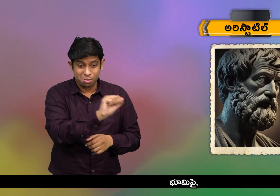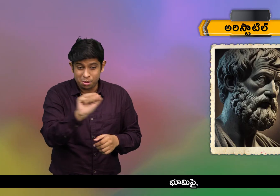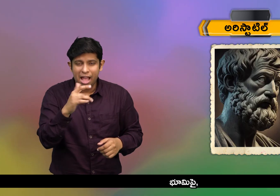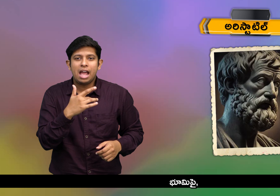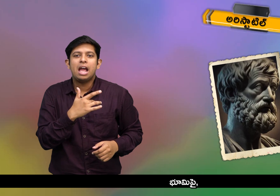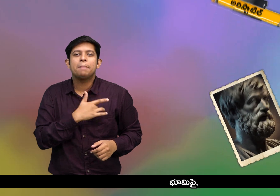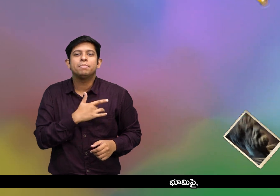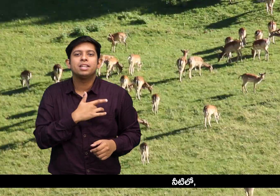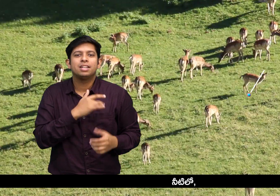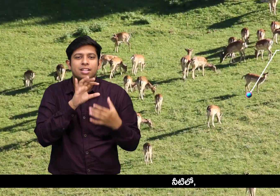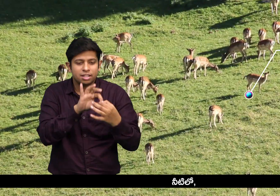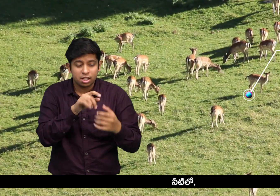భూమిపై, నీటిలో